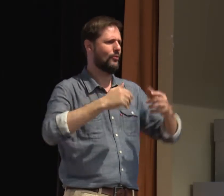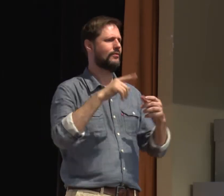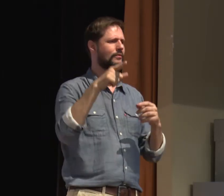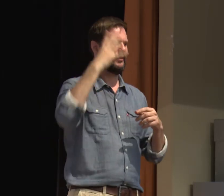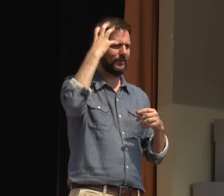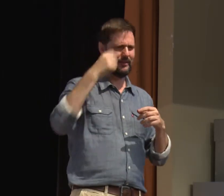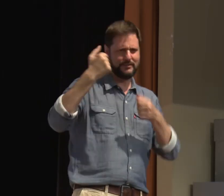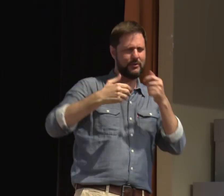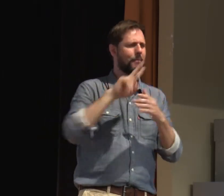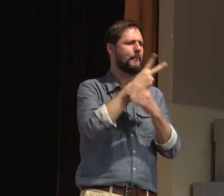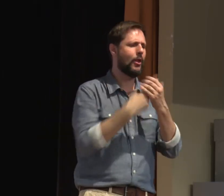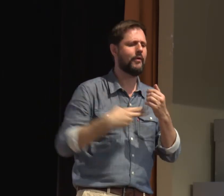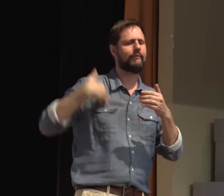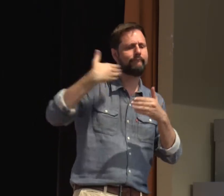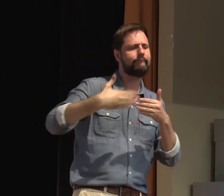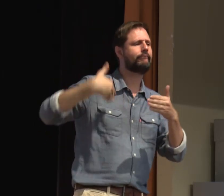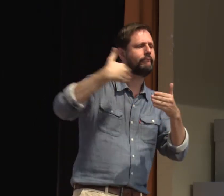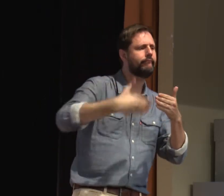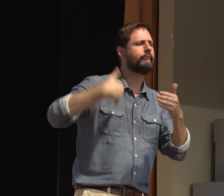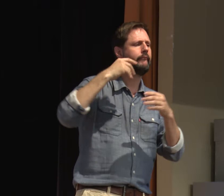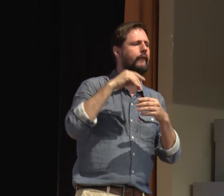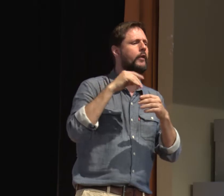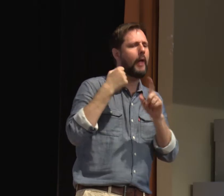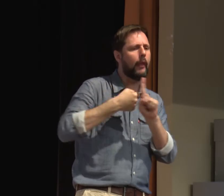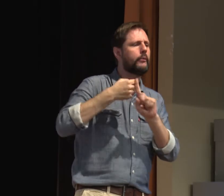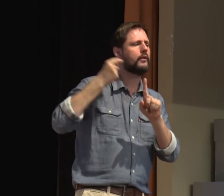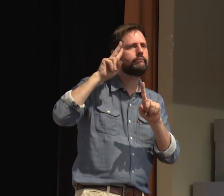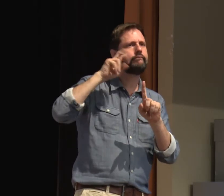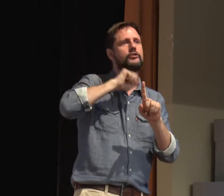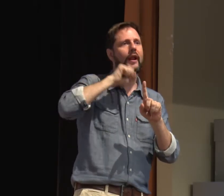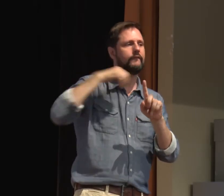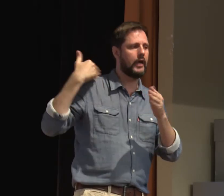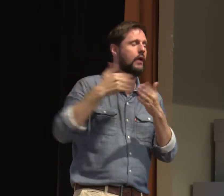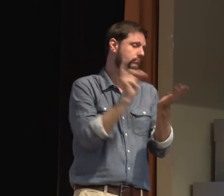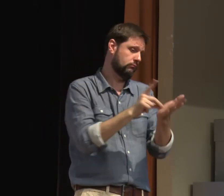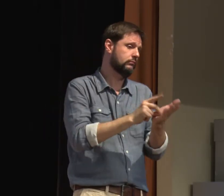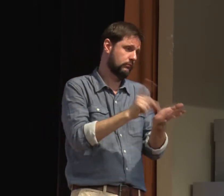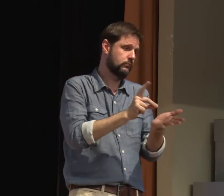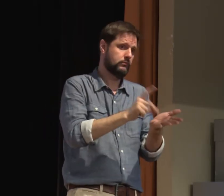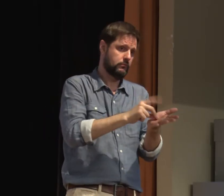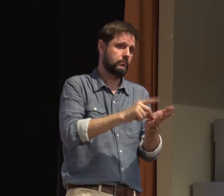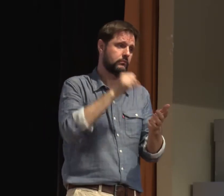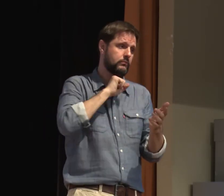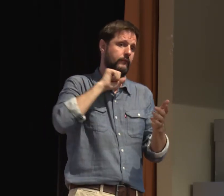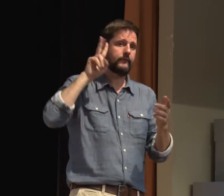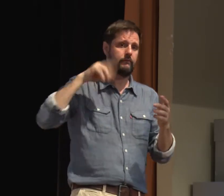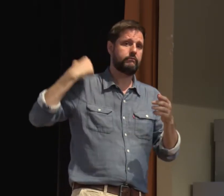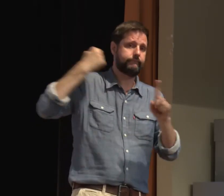Então, a Tânia explicou um pouco dessa luta, a importância da educação bilíngue, a importância de fazer continuidade